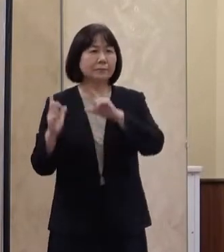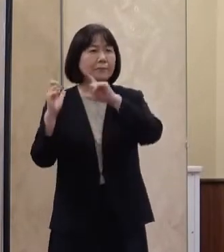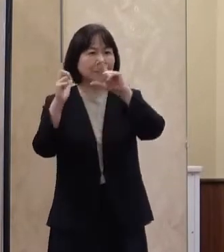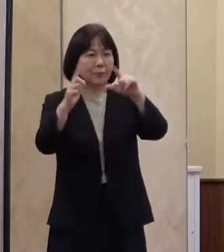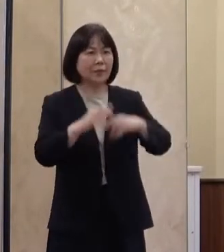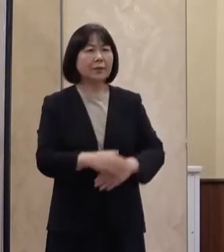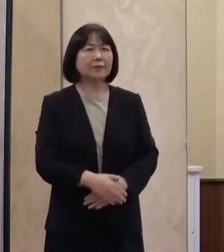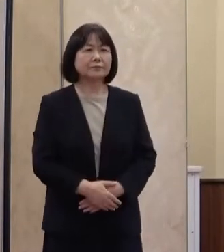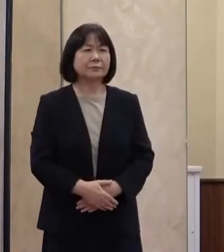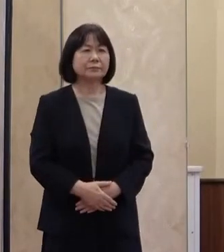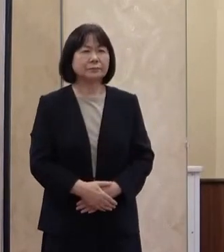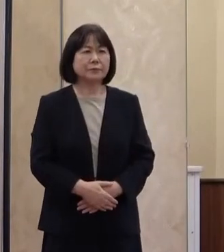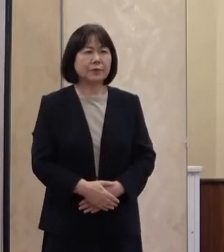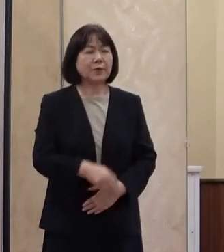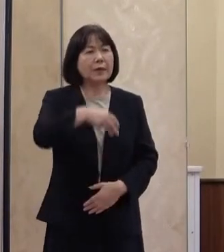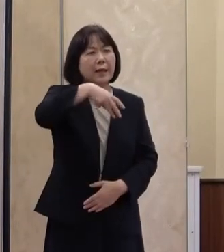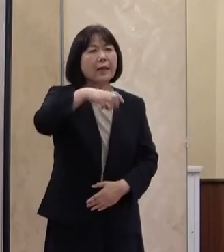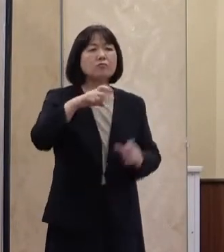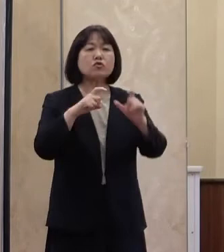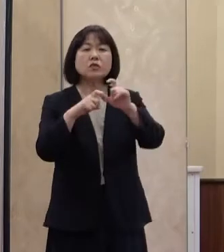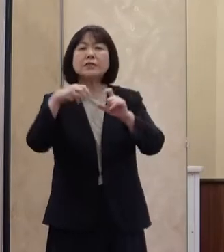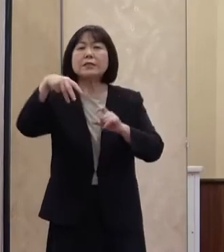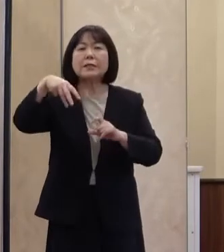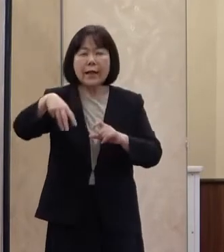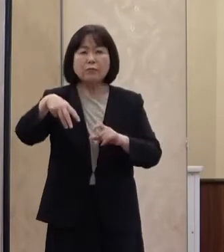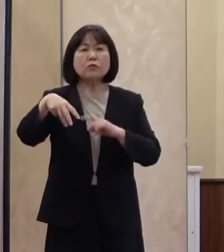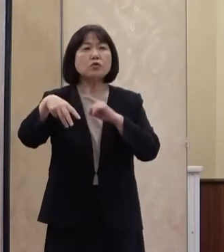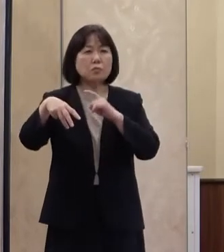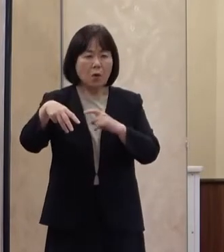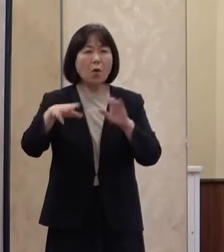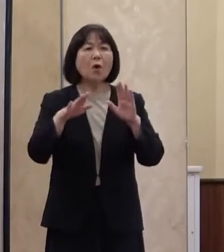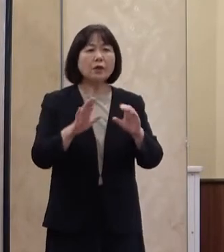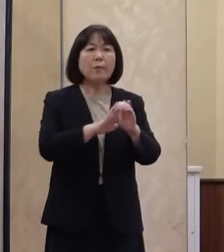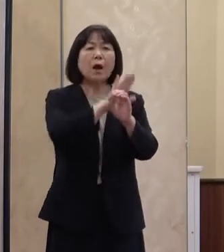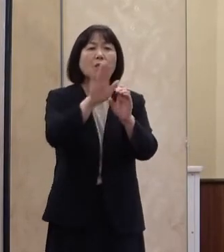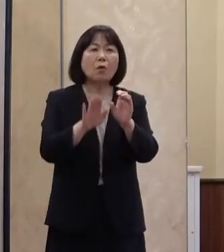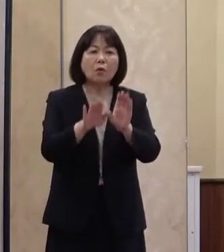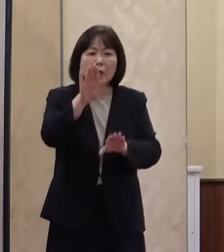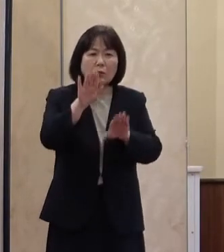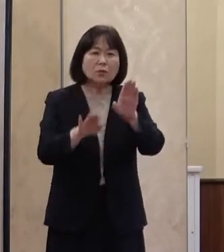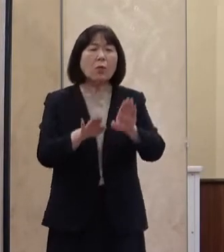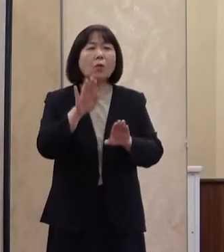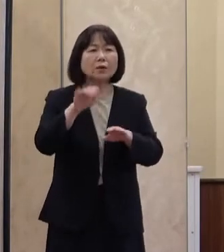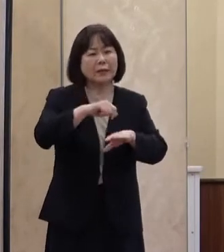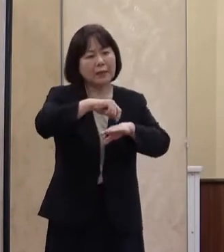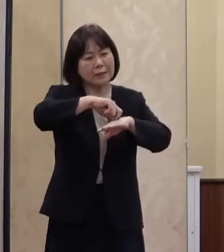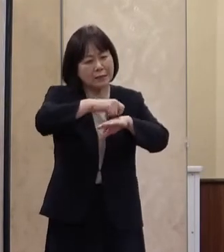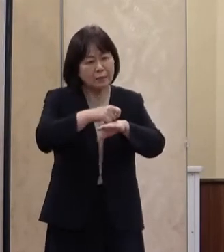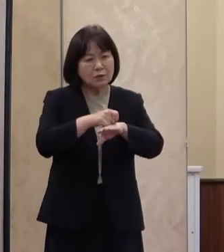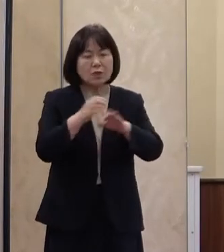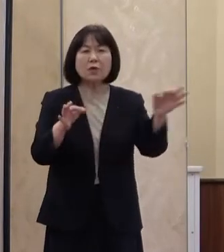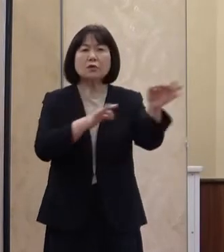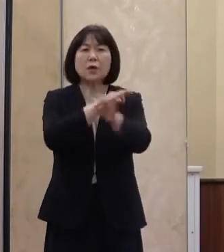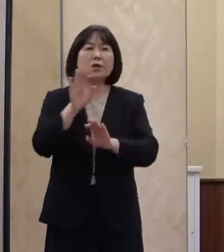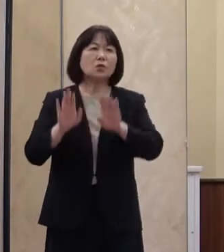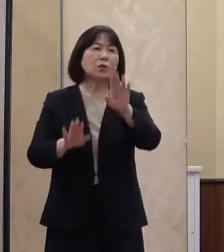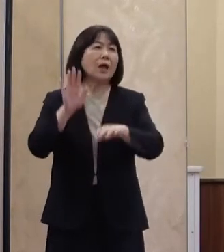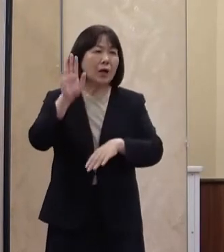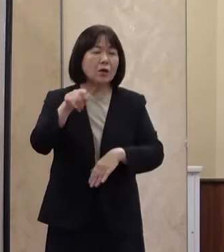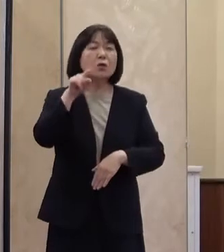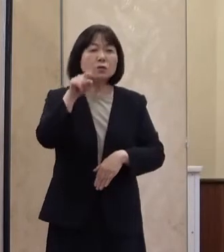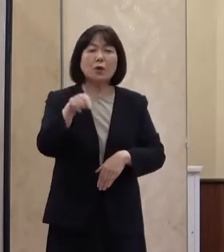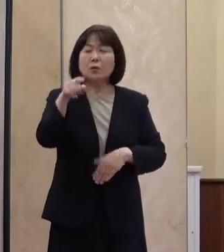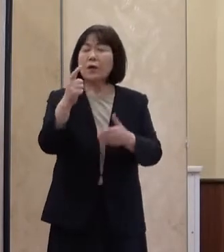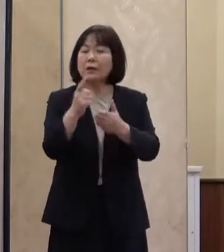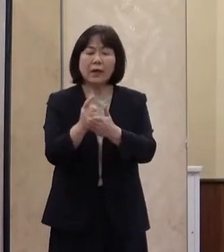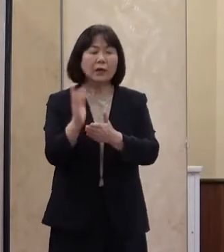はMGM も現在このコロナ禍にあって、これは非常に厳しい状況になる。これはMGM に限らず